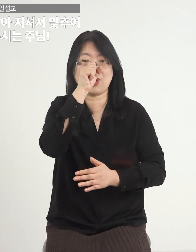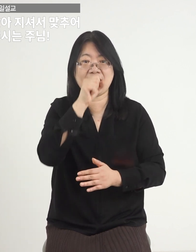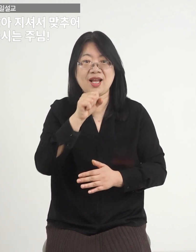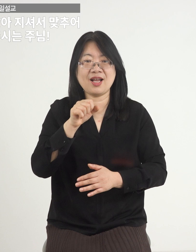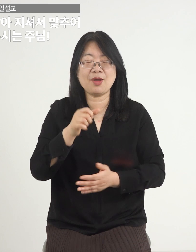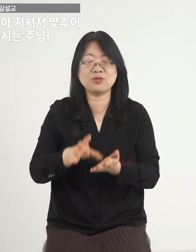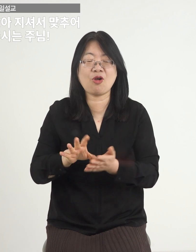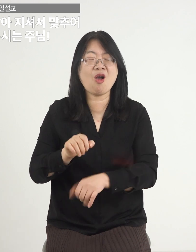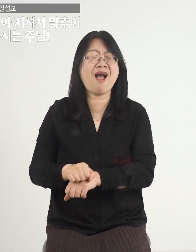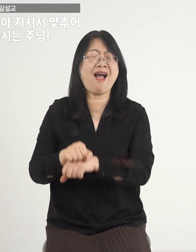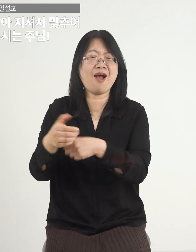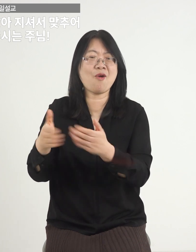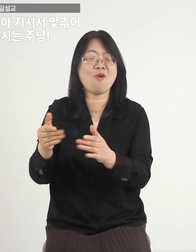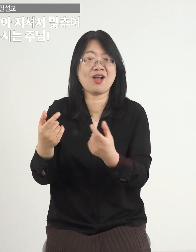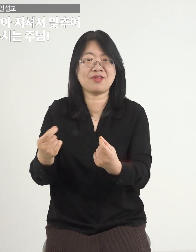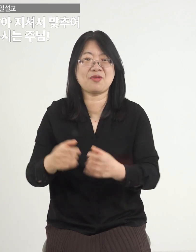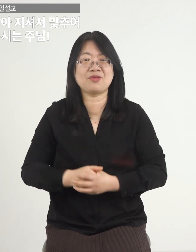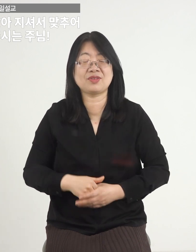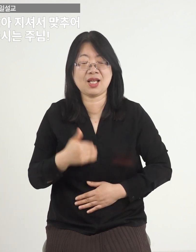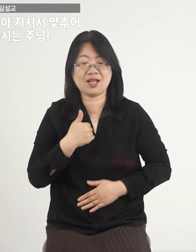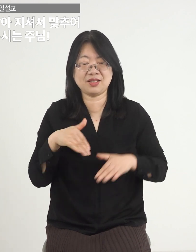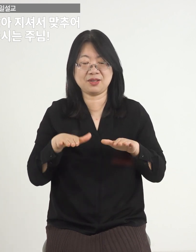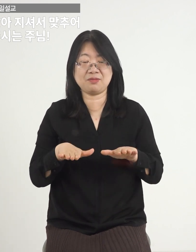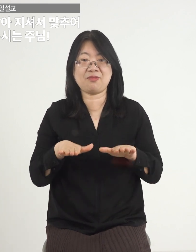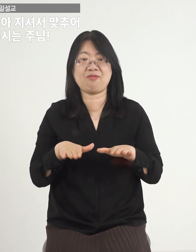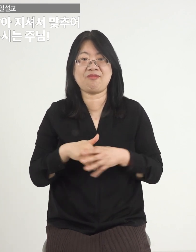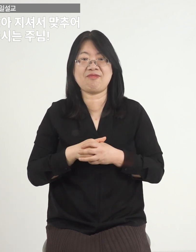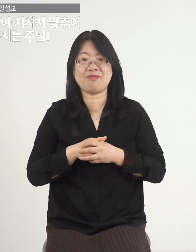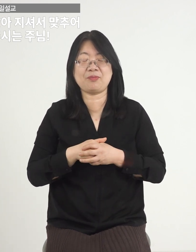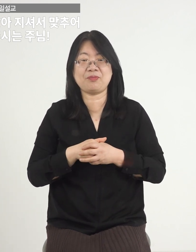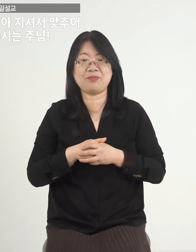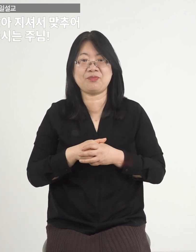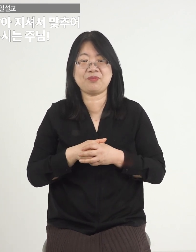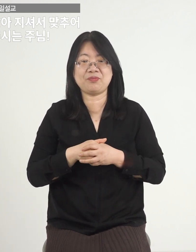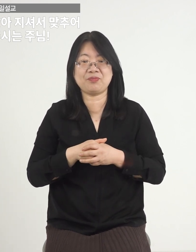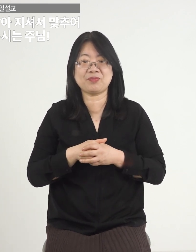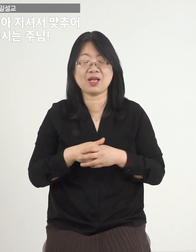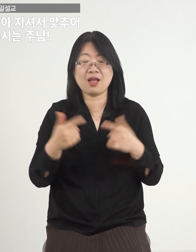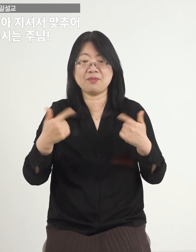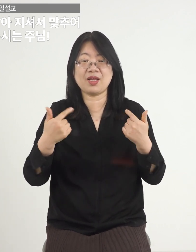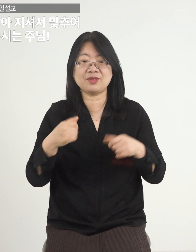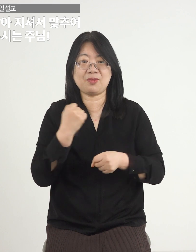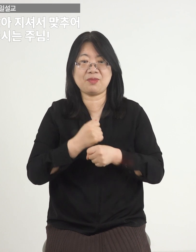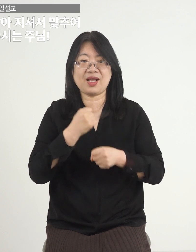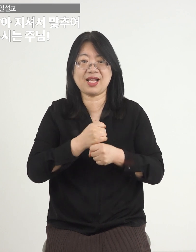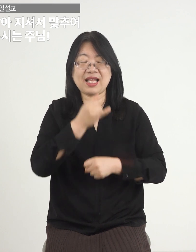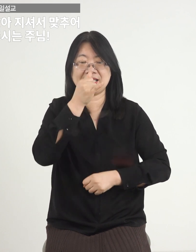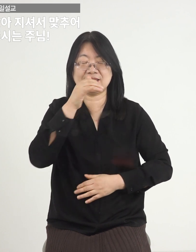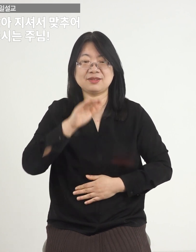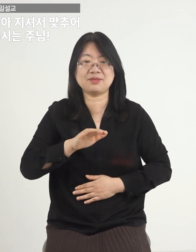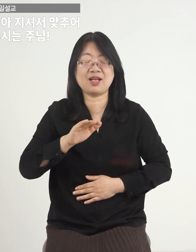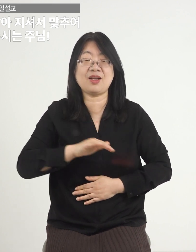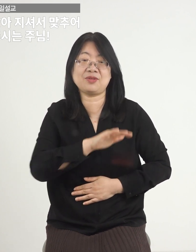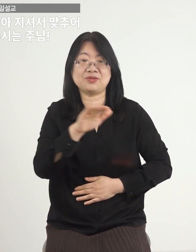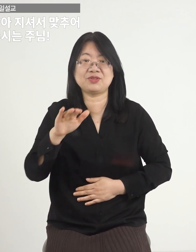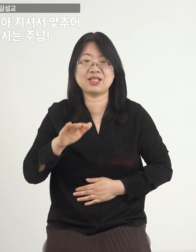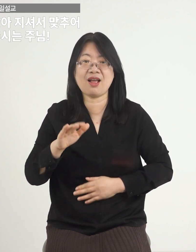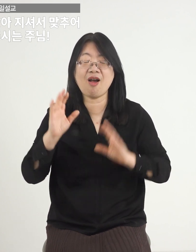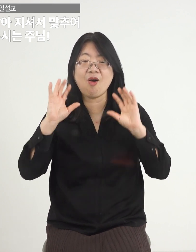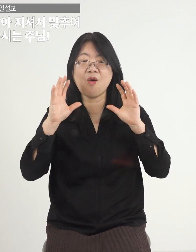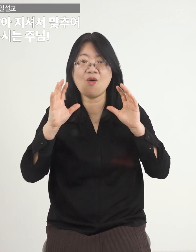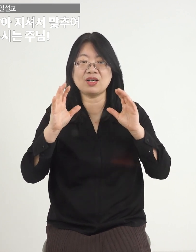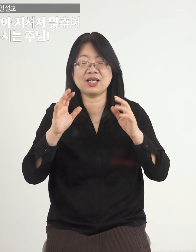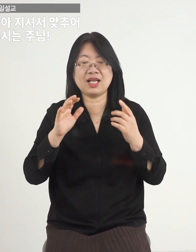창고같이. 응? 난 이번에 우리 이 무대 매년 하는 거지만 이거 우리